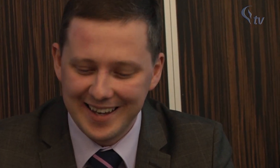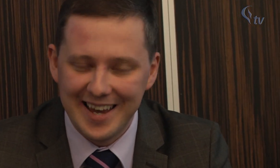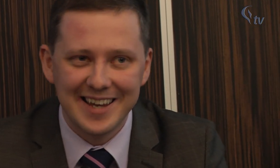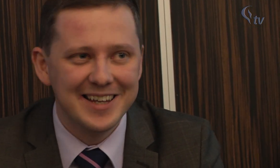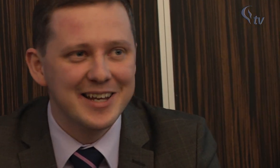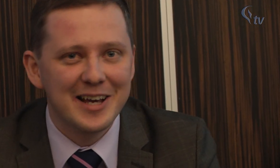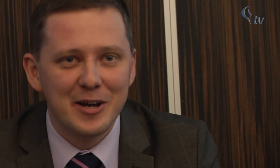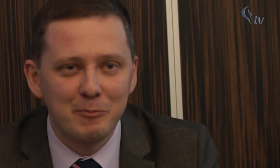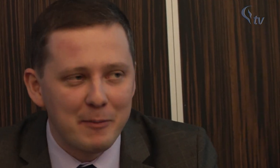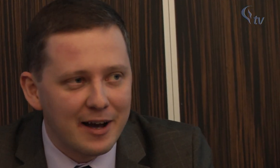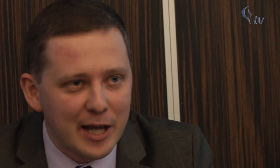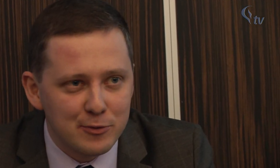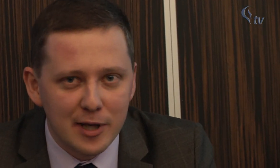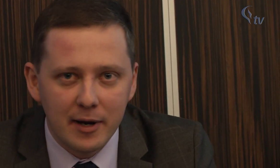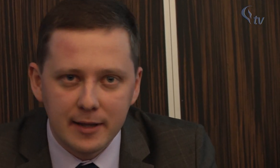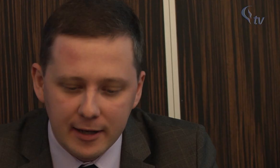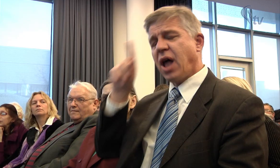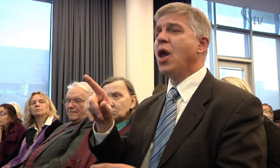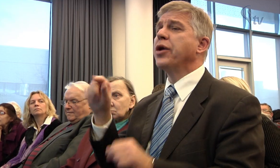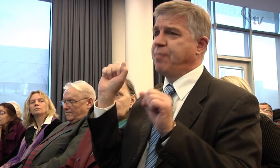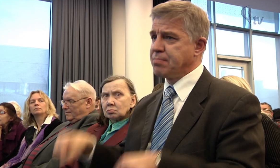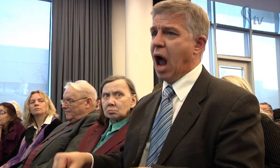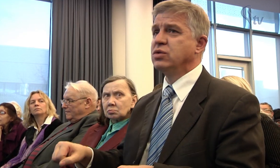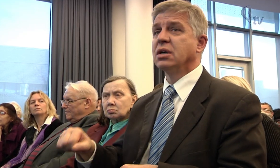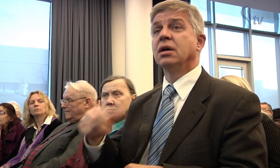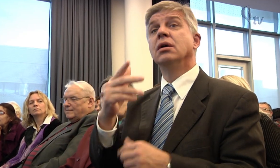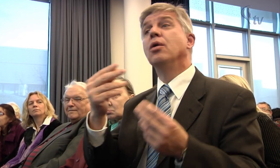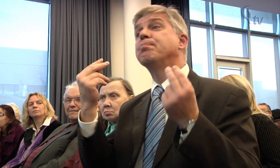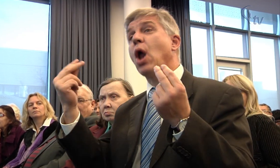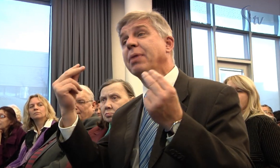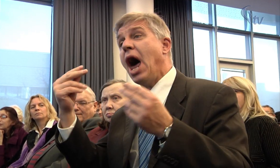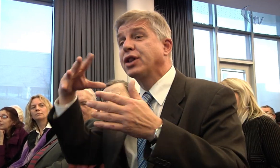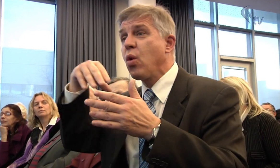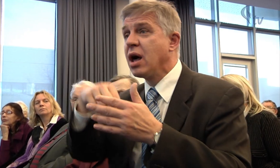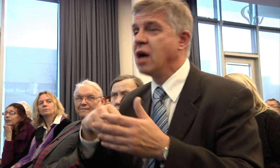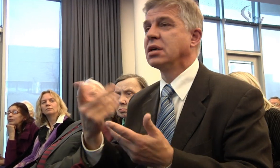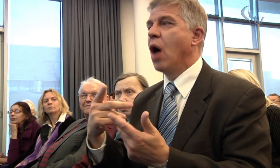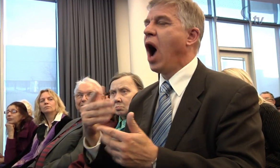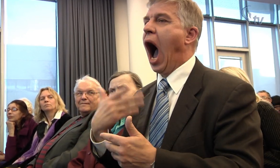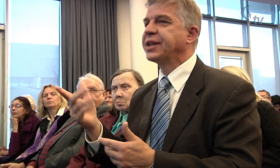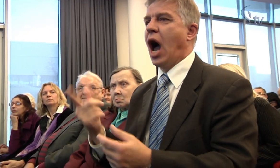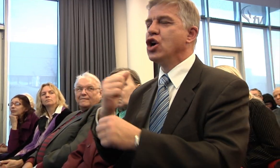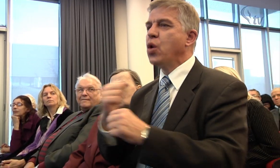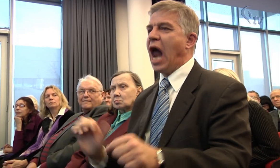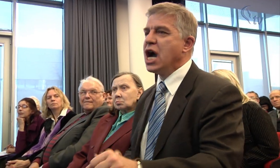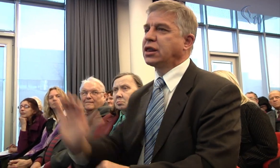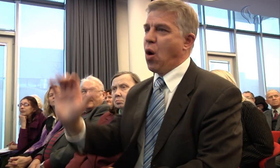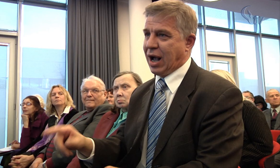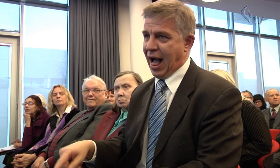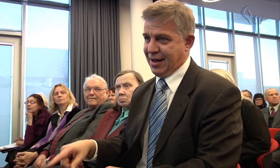Ei, ma pean täpsustama. Siin istu ei ole päris vastamiseks, aga ma sooviksin